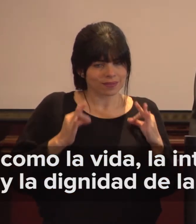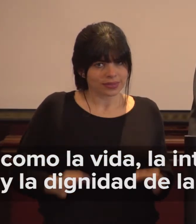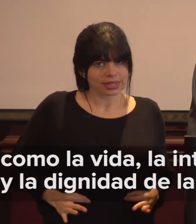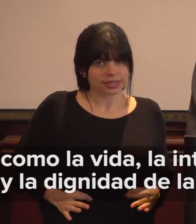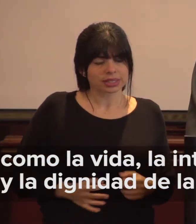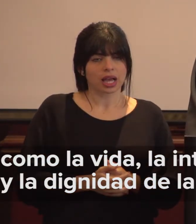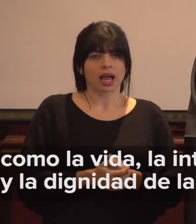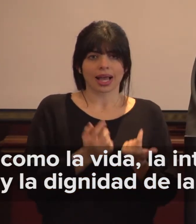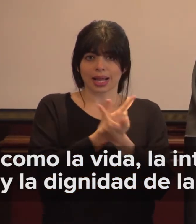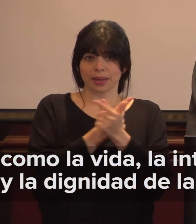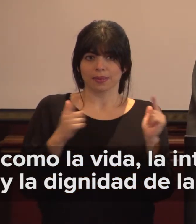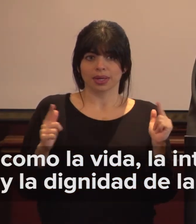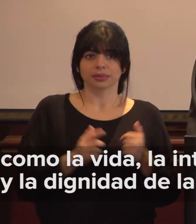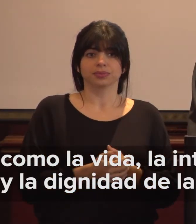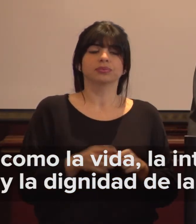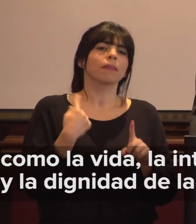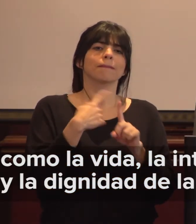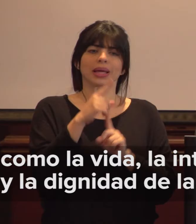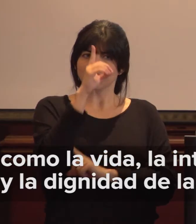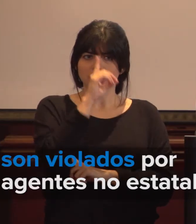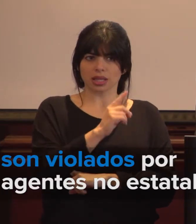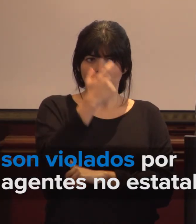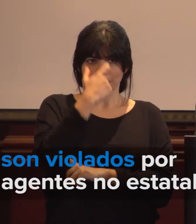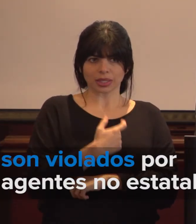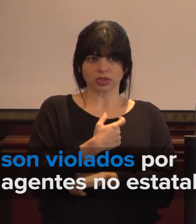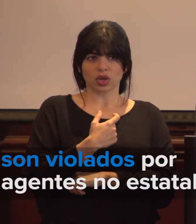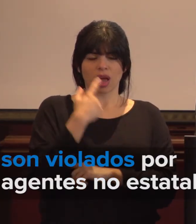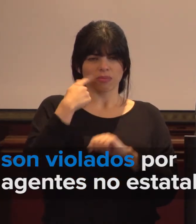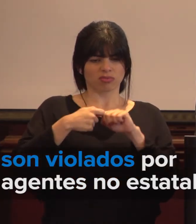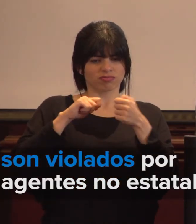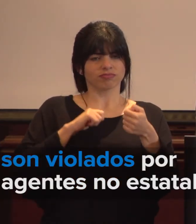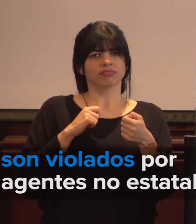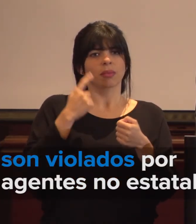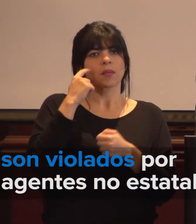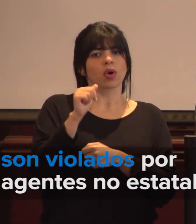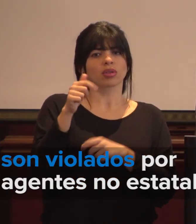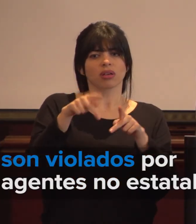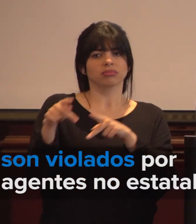física, la libertad y la dignidad de la persona son violados por agentes no estatales.